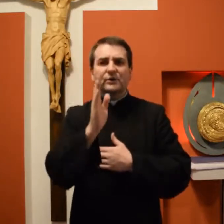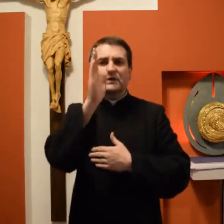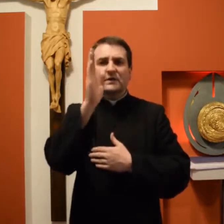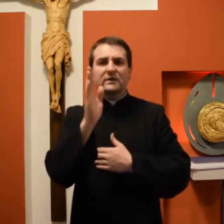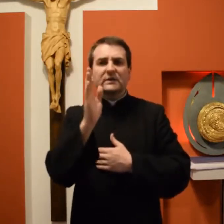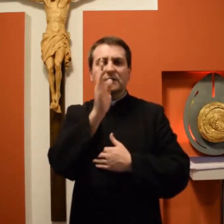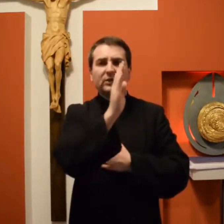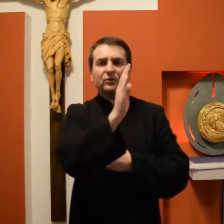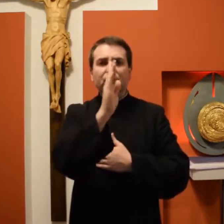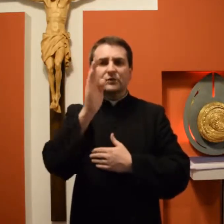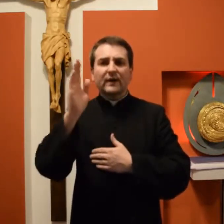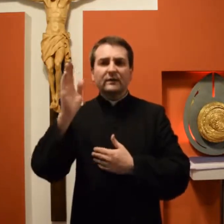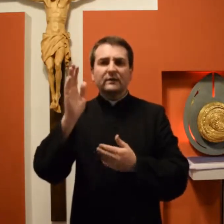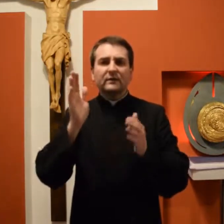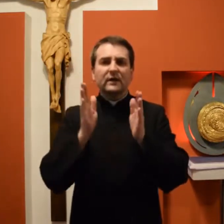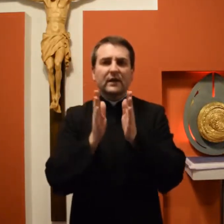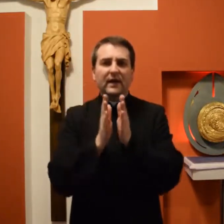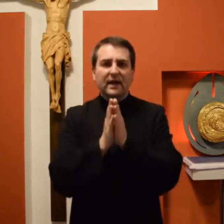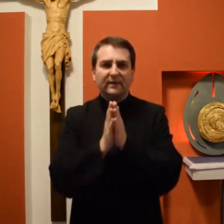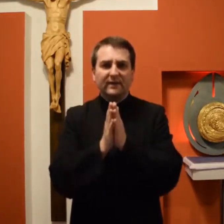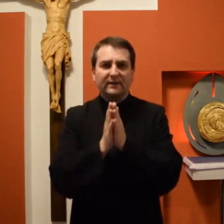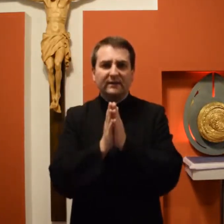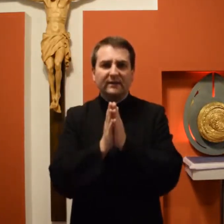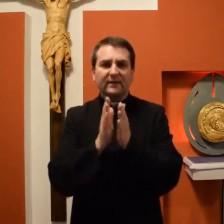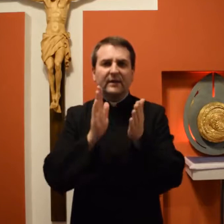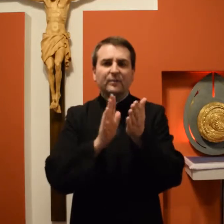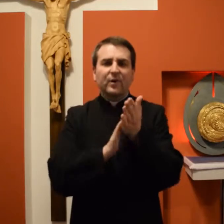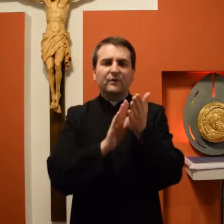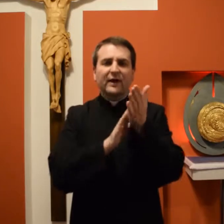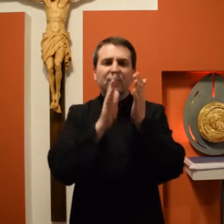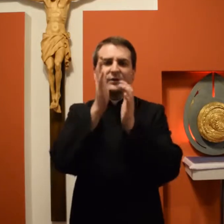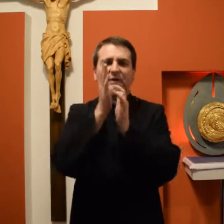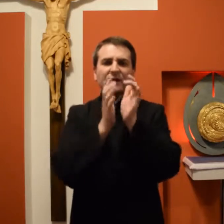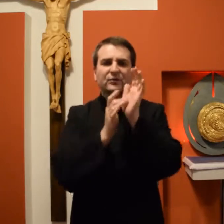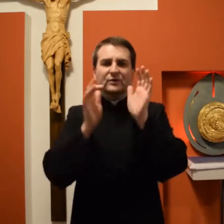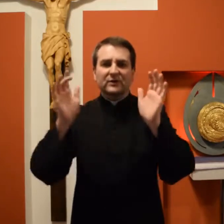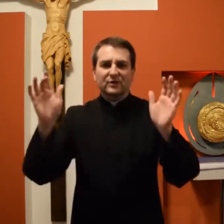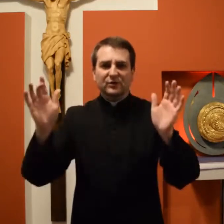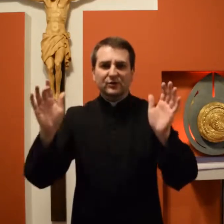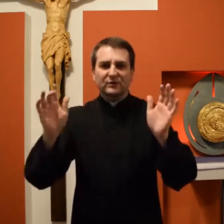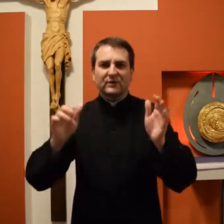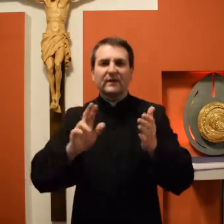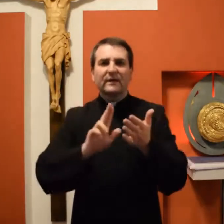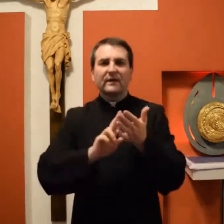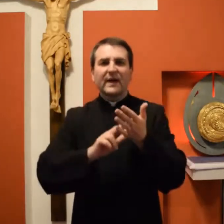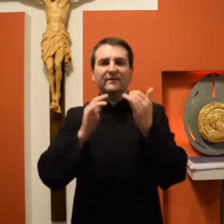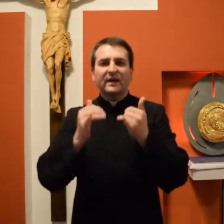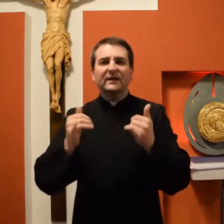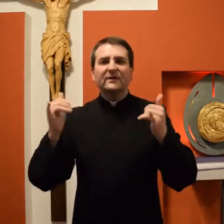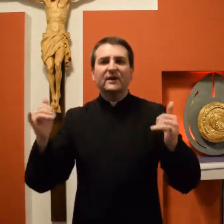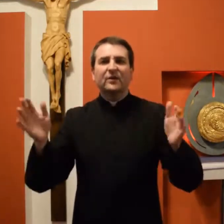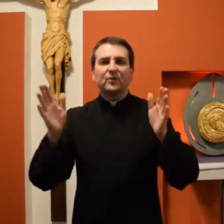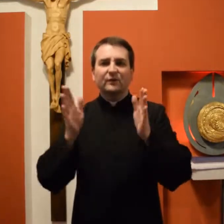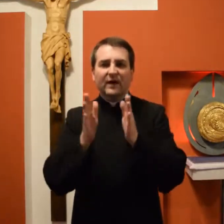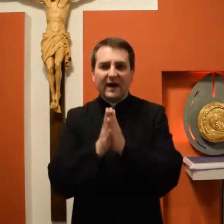Ojciec i Syn i Duch Święty. Amen. Pochwalony Jezus Chrystus na wieki wieków. Amen.